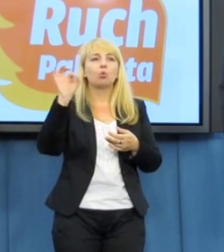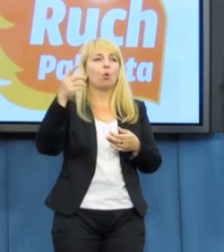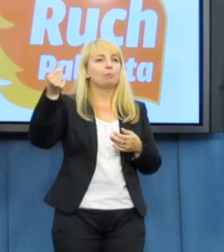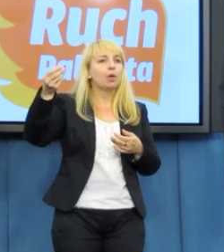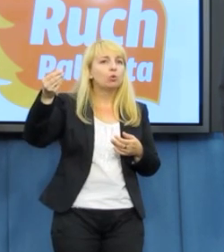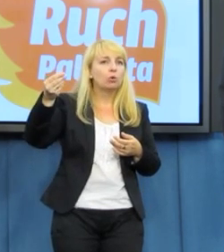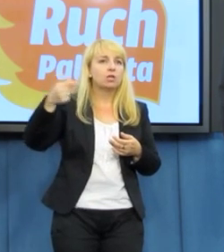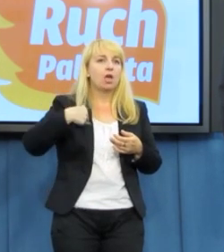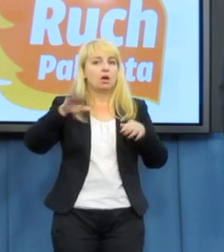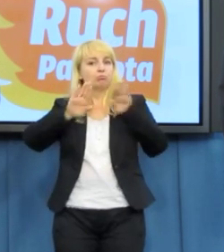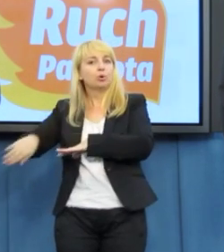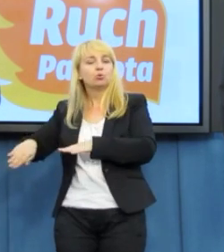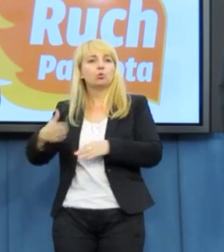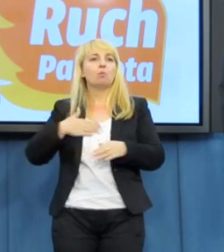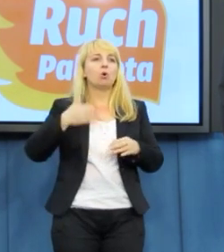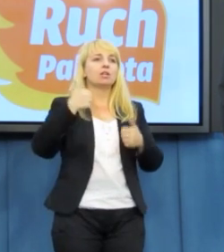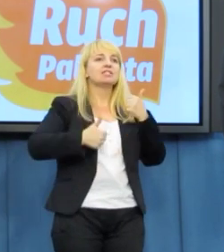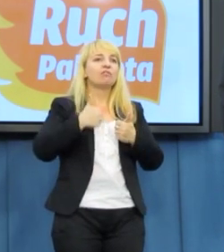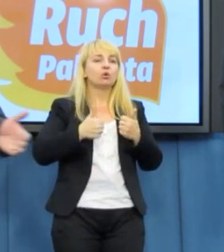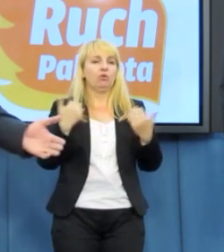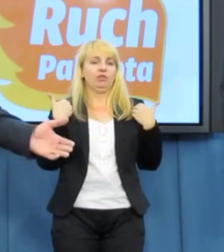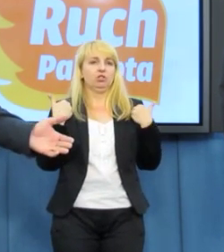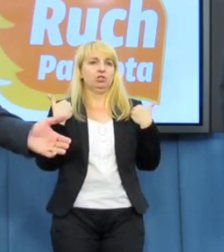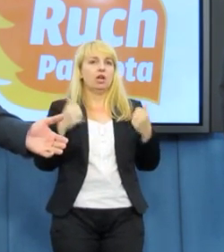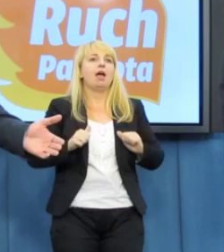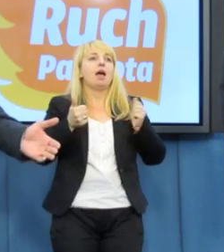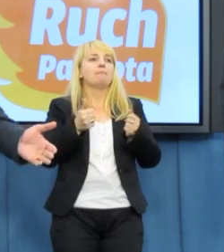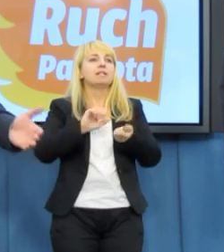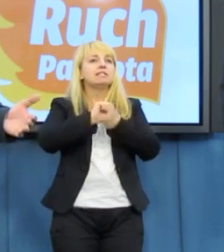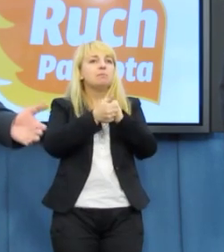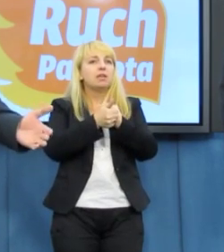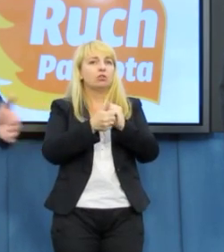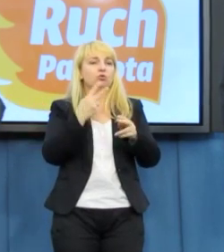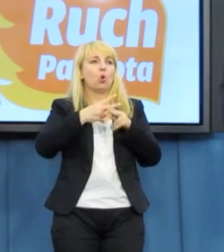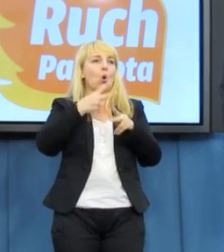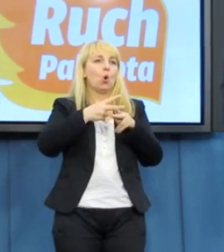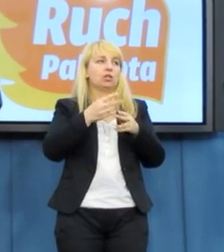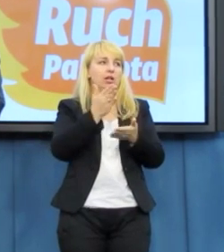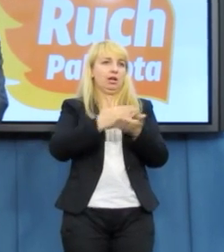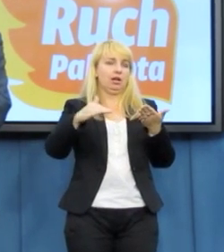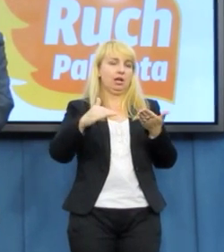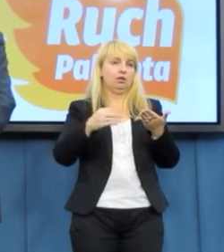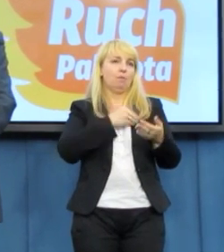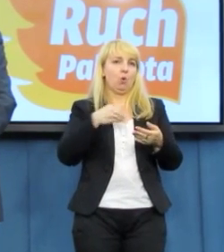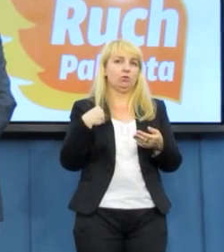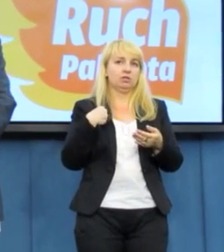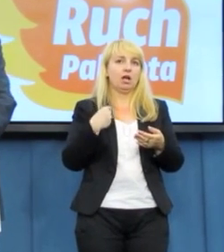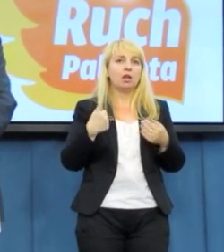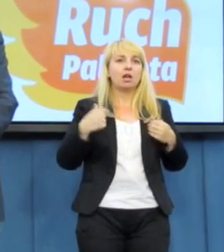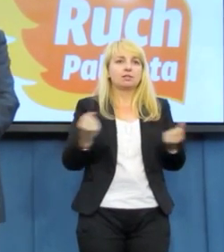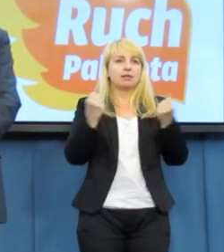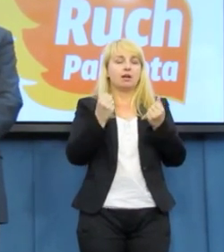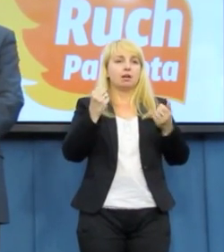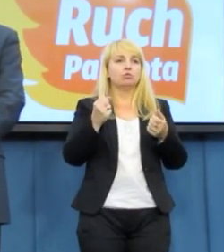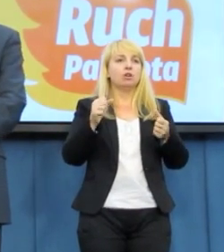po to, żeby zmienić ten chory kraj. Także nie patrzę na sondaże, będę starał się walczyć. Jestem przekonany, że